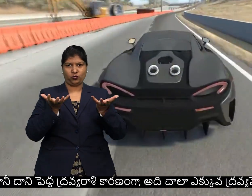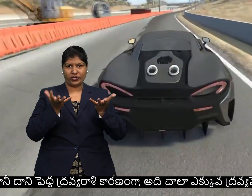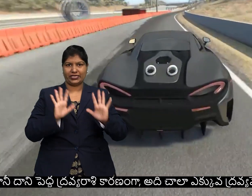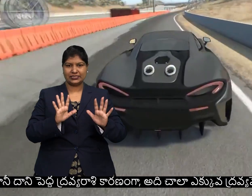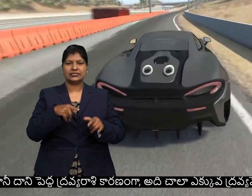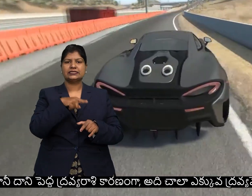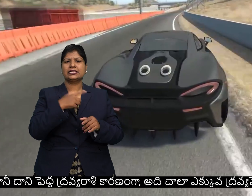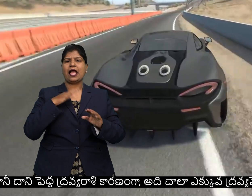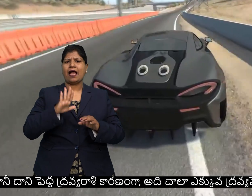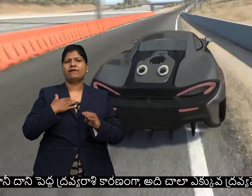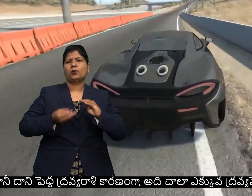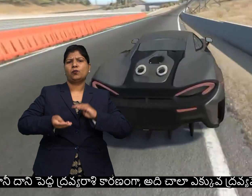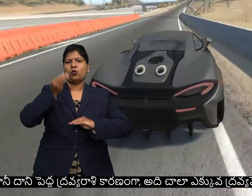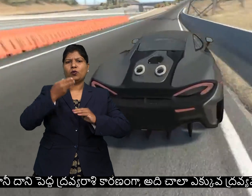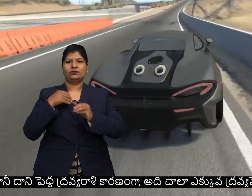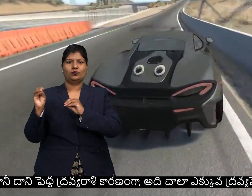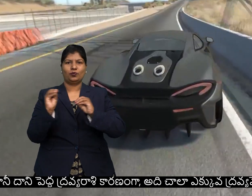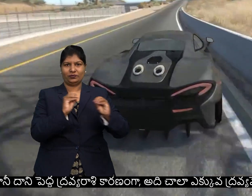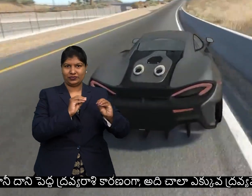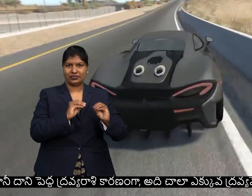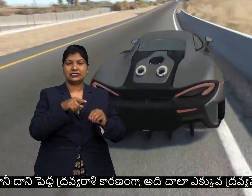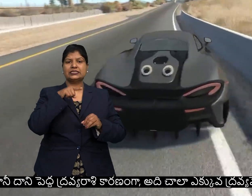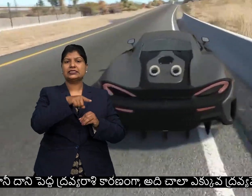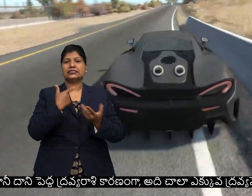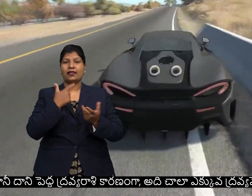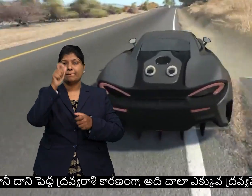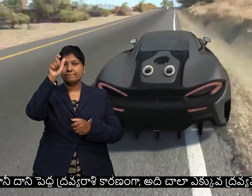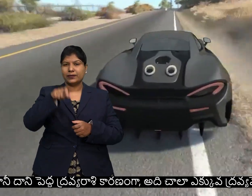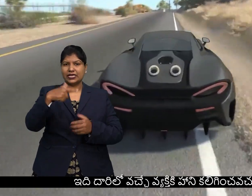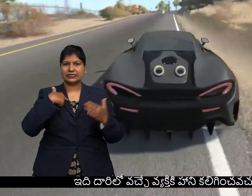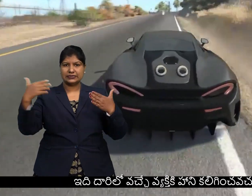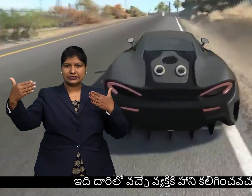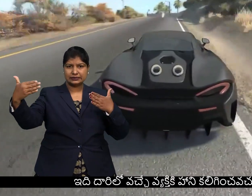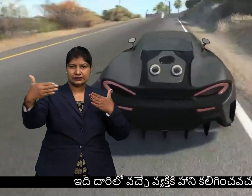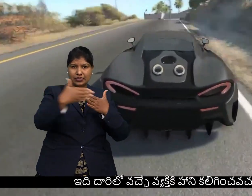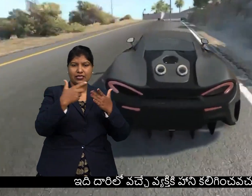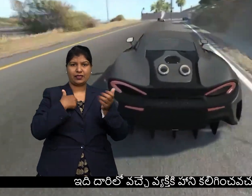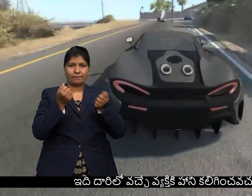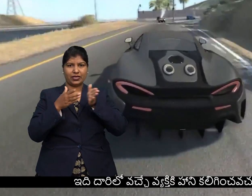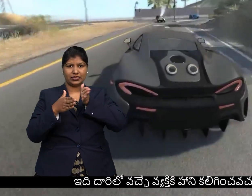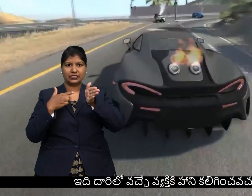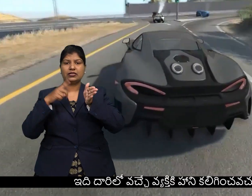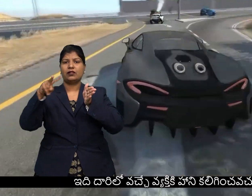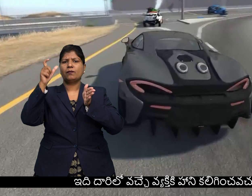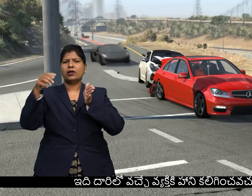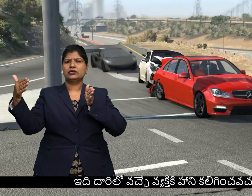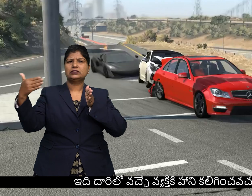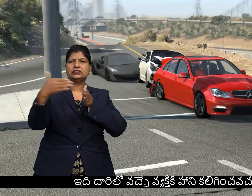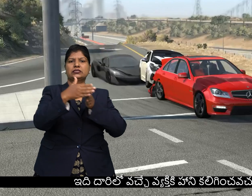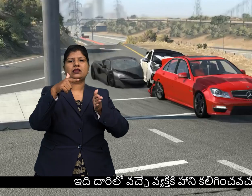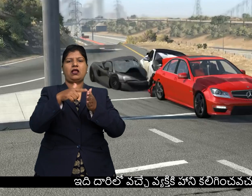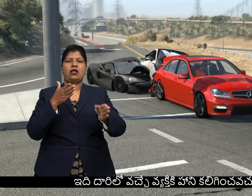చాలా ఎక్కువ ద్రవ్యవేగం కలిగి ఉంటుంది. ఇది దారిలో వచ్చే వ్యక్తికి హాని